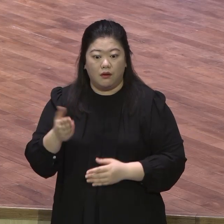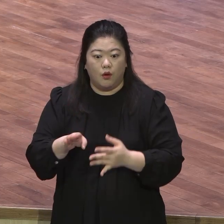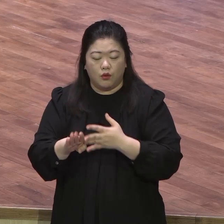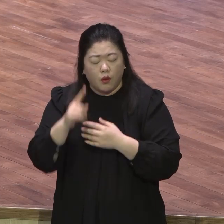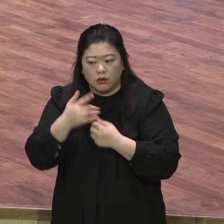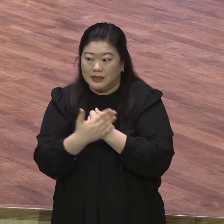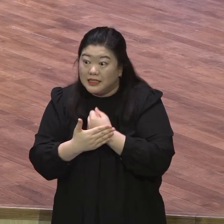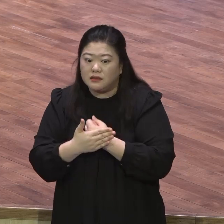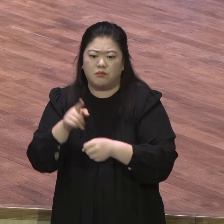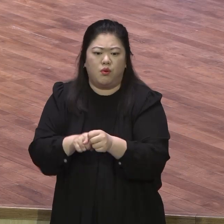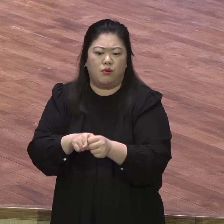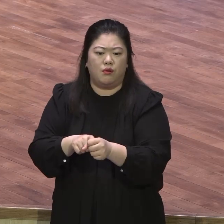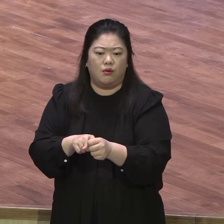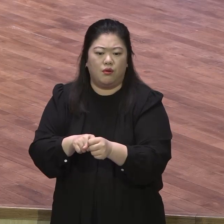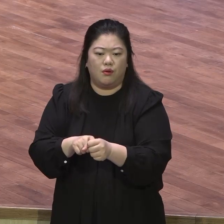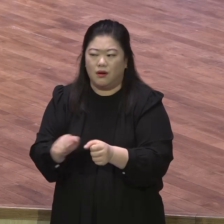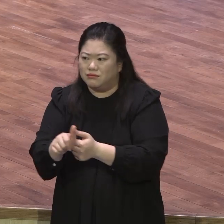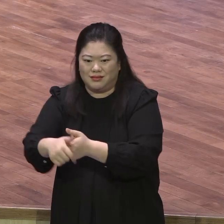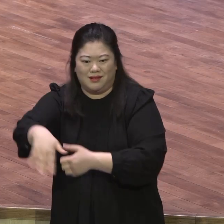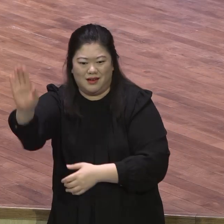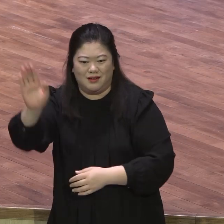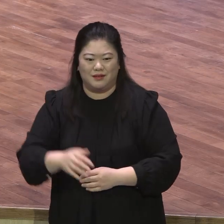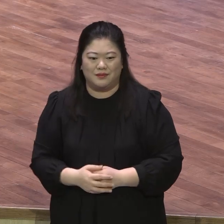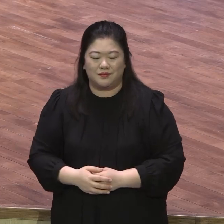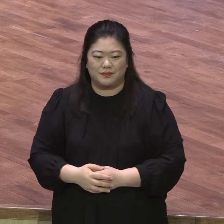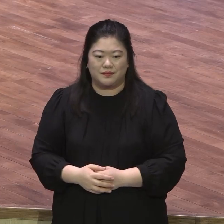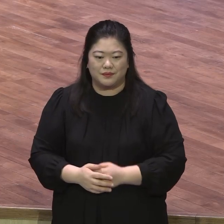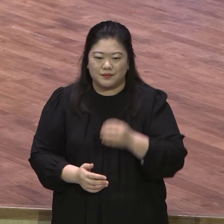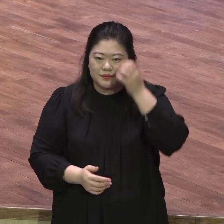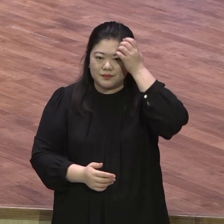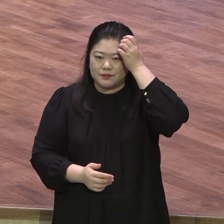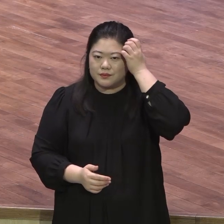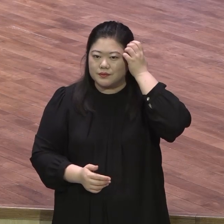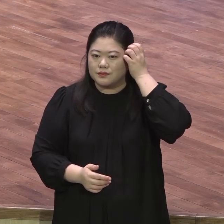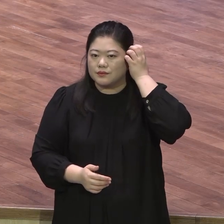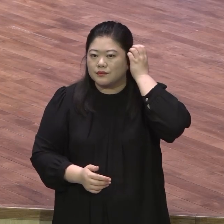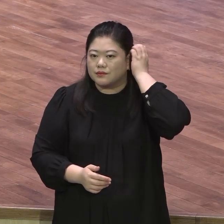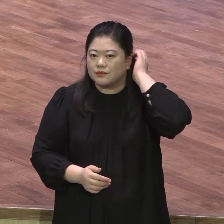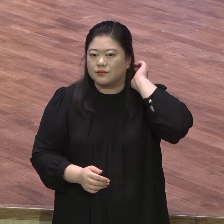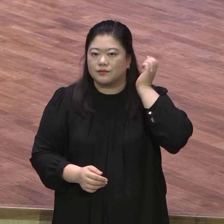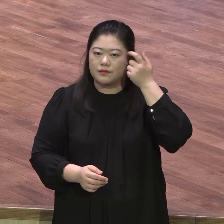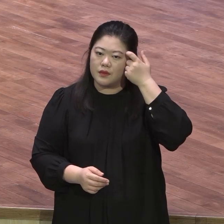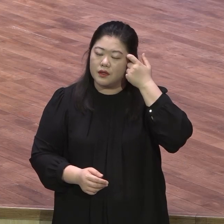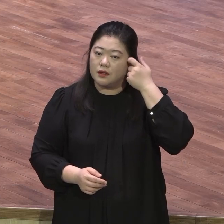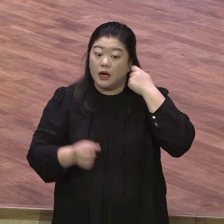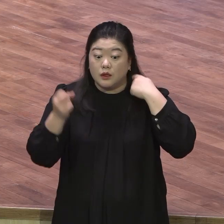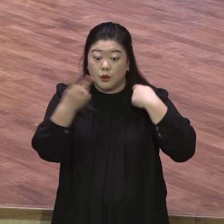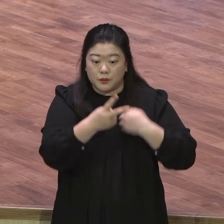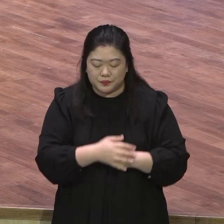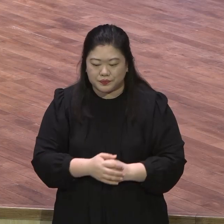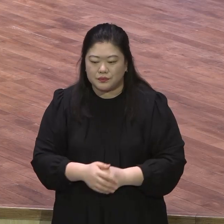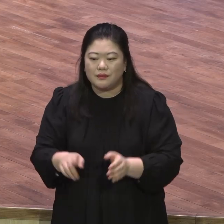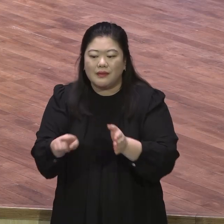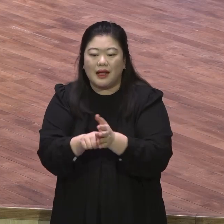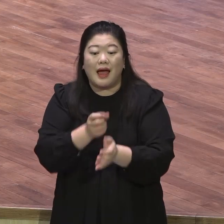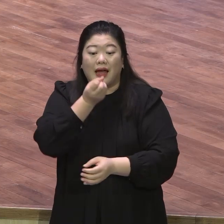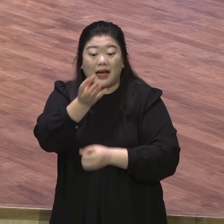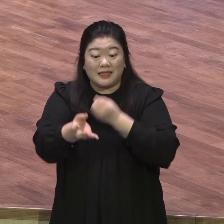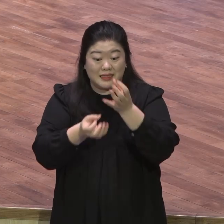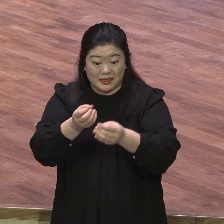거예요. 평소 때 너무 다 달라요. 포럼이 너무 할 말이 많아. 간정이 많아. 밤을 쉬어 온다니까.